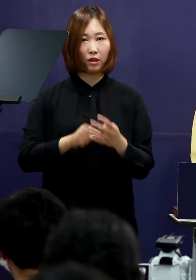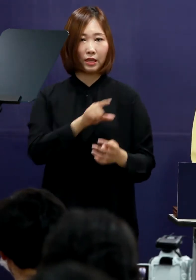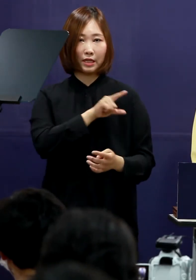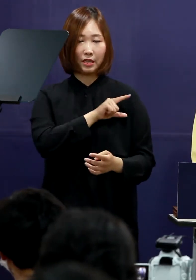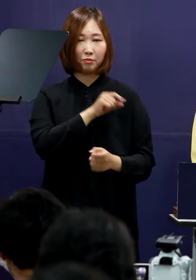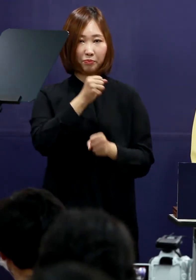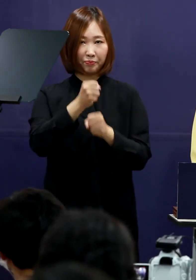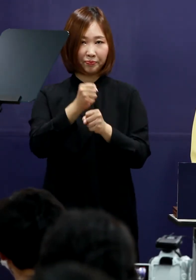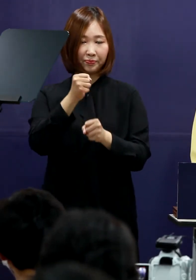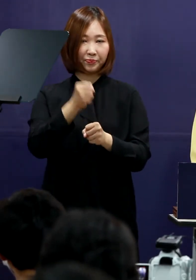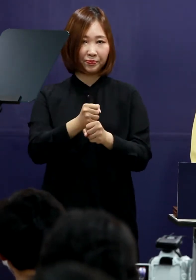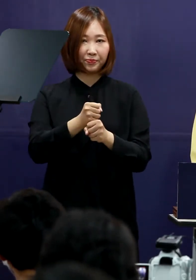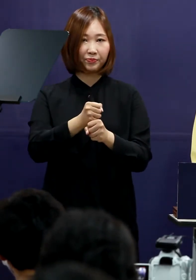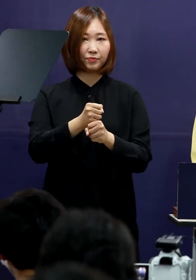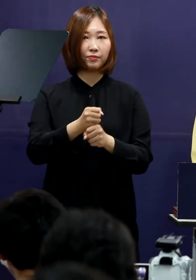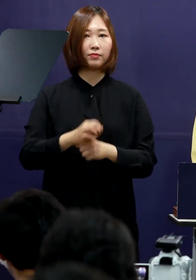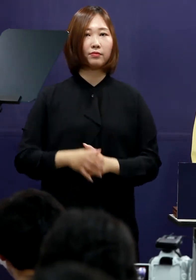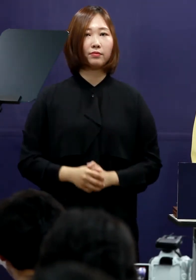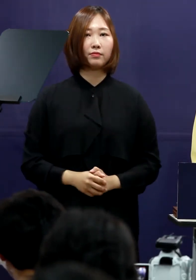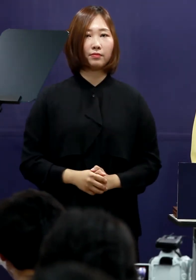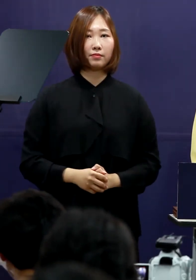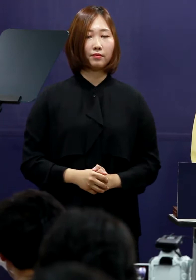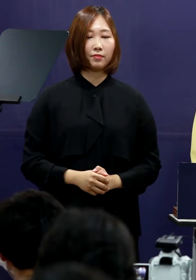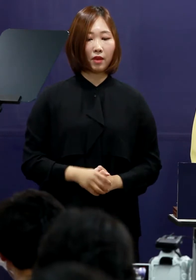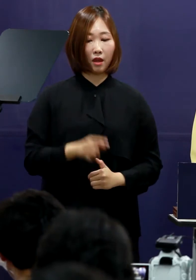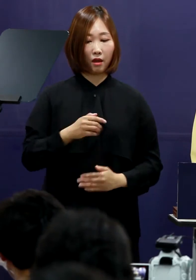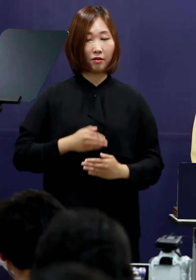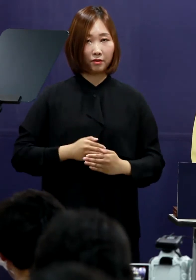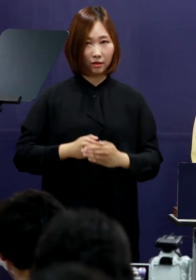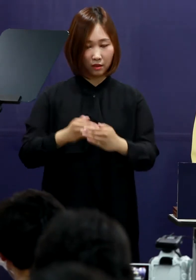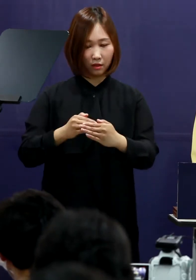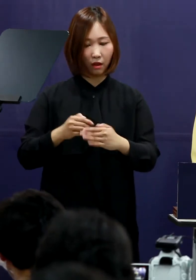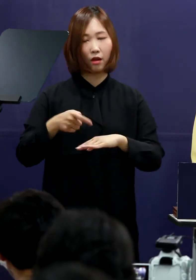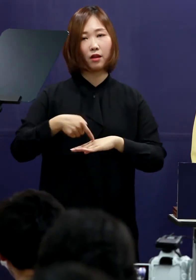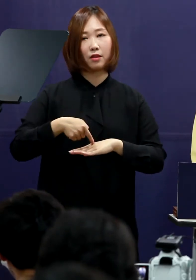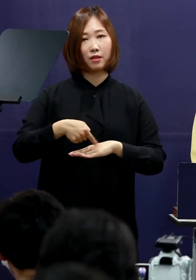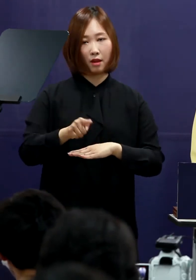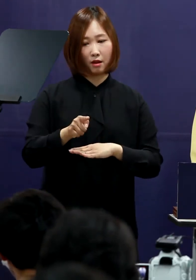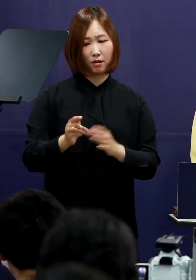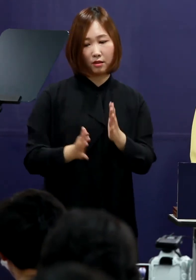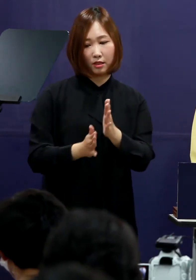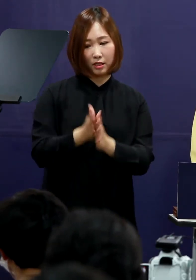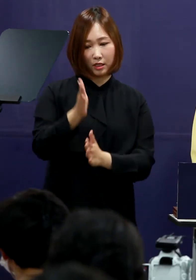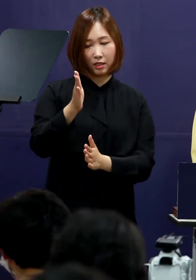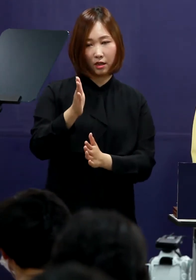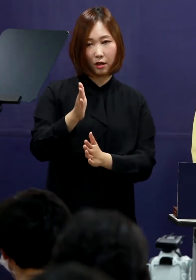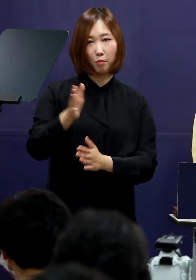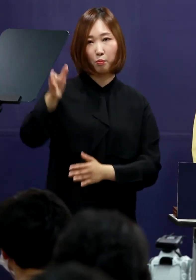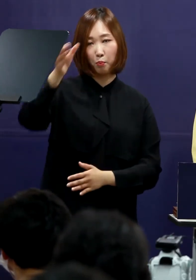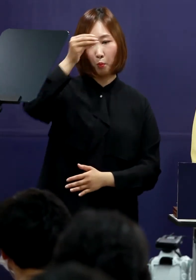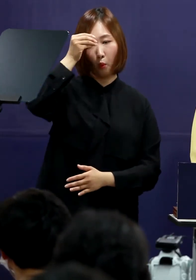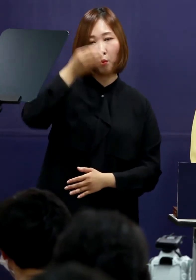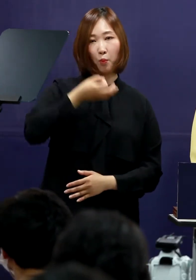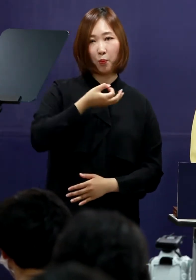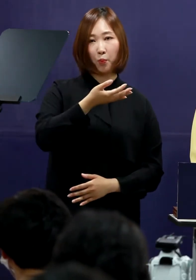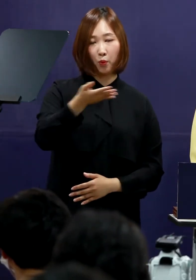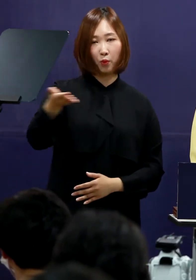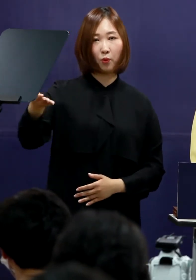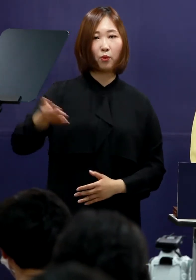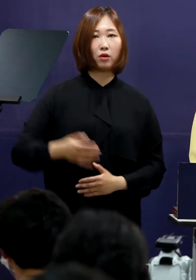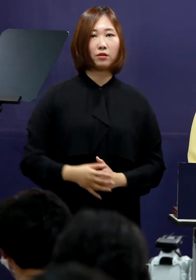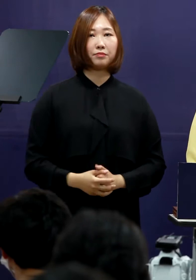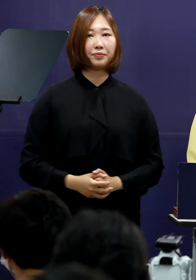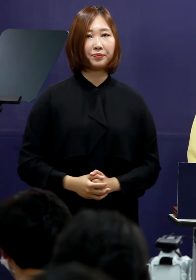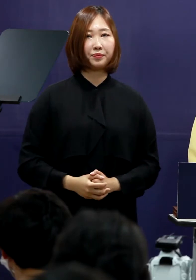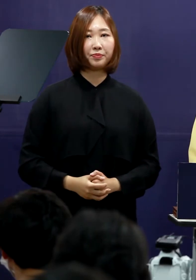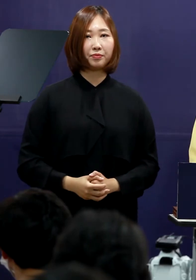붙였습니다. 이 369 프로젝트를 실현해서 타 지역의 모범이 되는 공공급식 모델을 만들도록